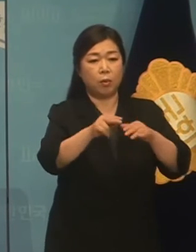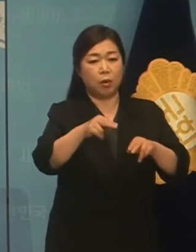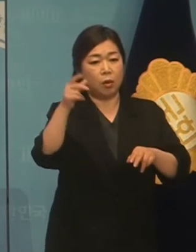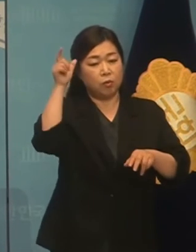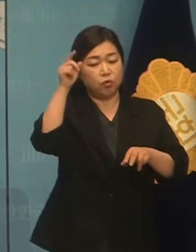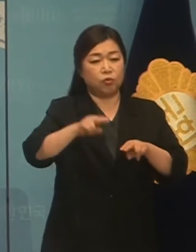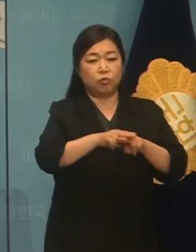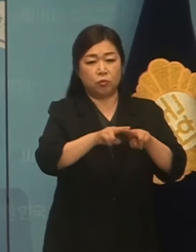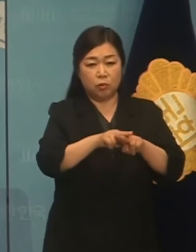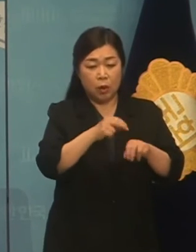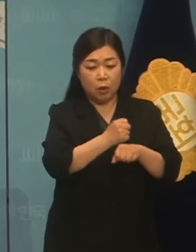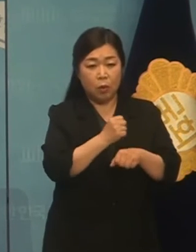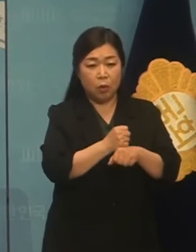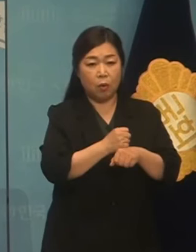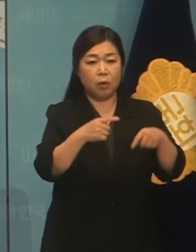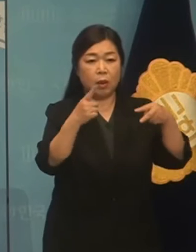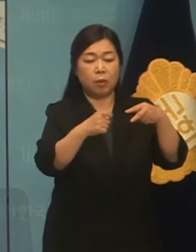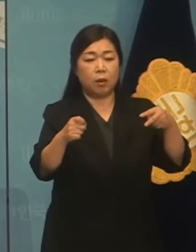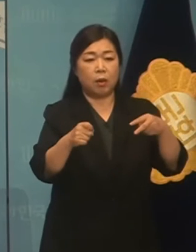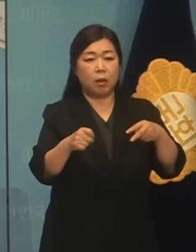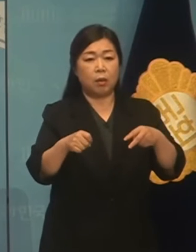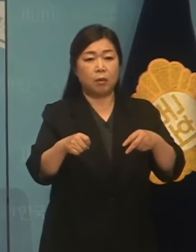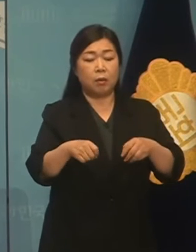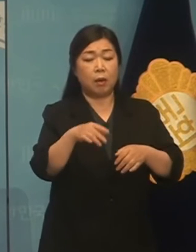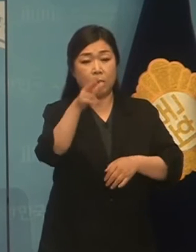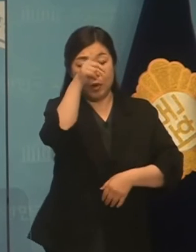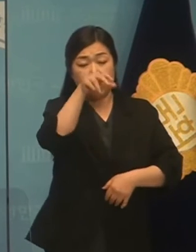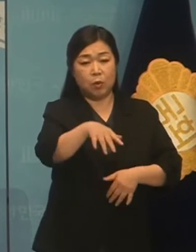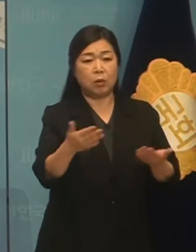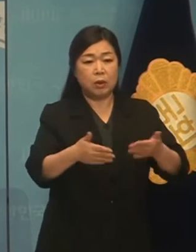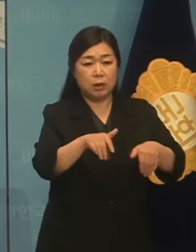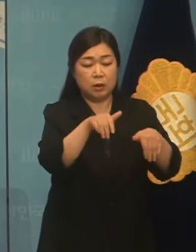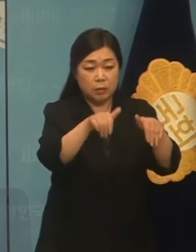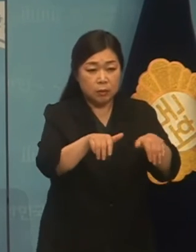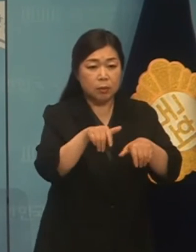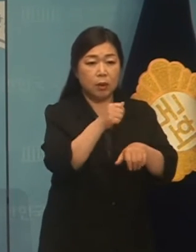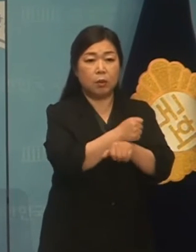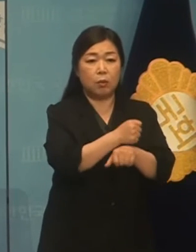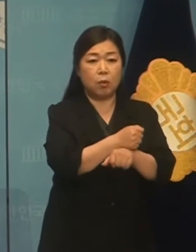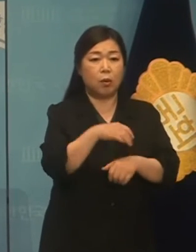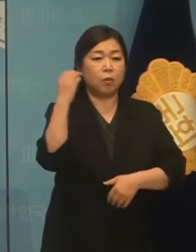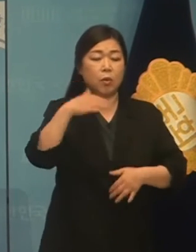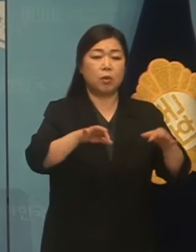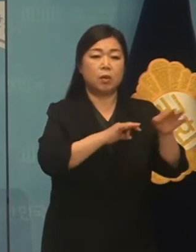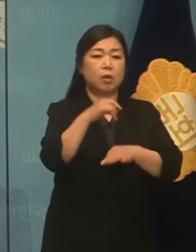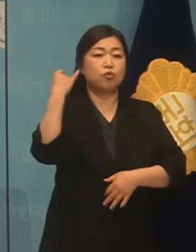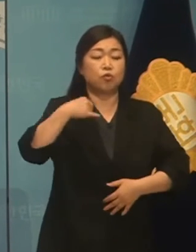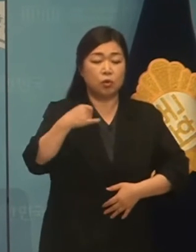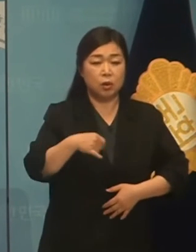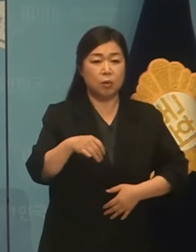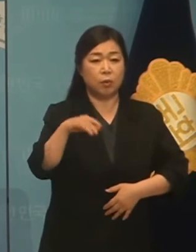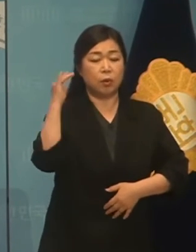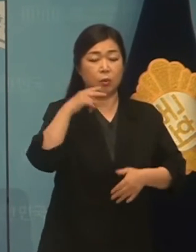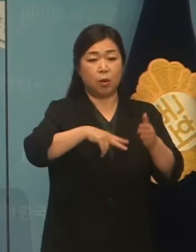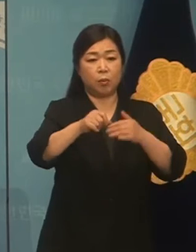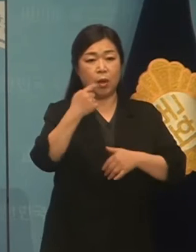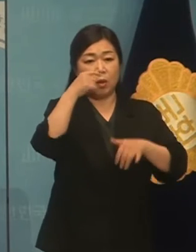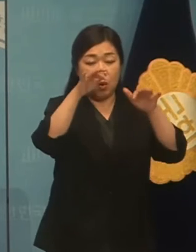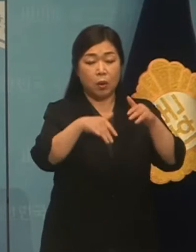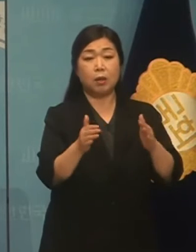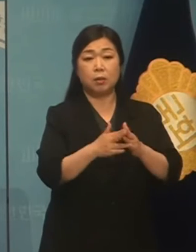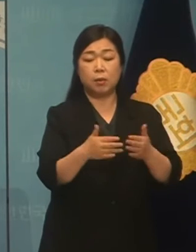닦고 서대문 파출소에서 급사 일을 하고 영등포 시장 중국집, 영등포역 앞